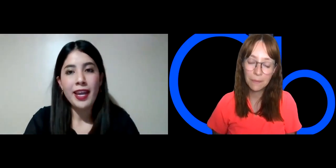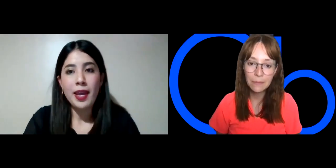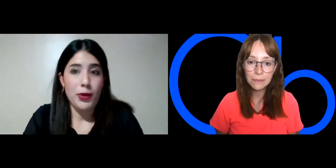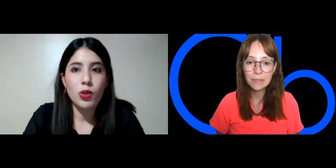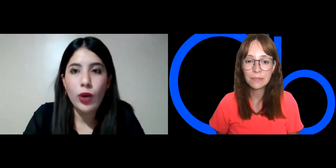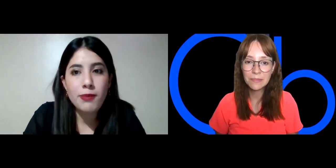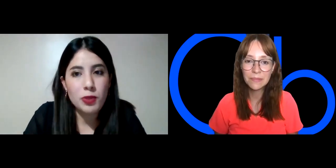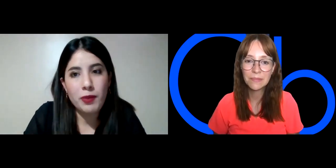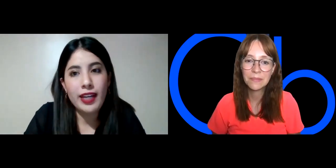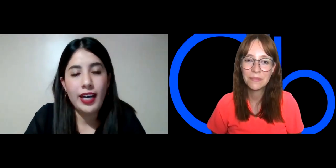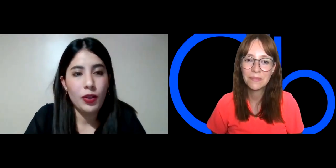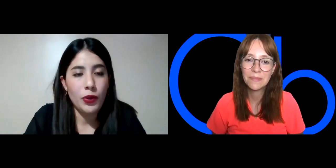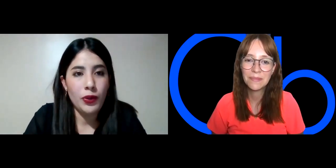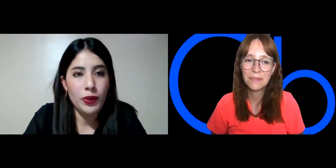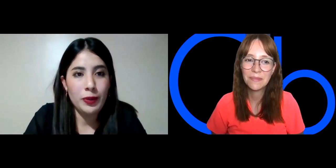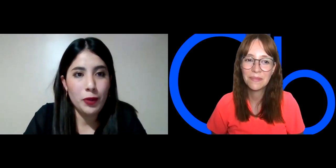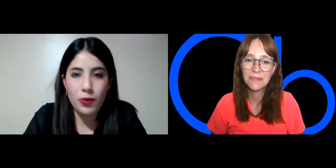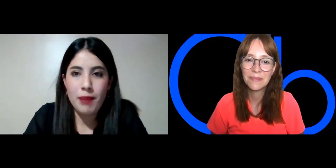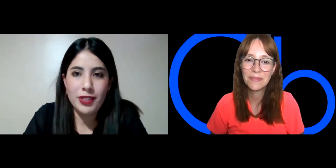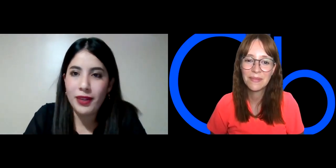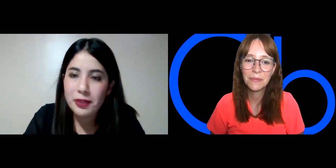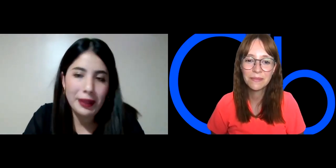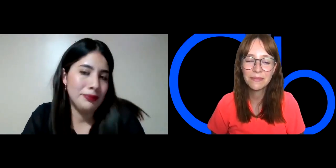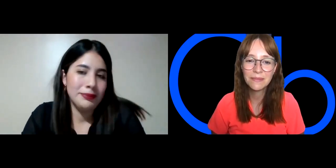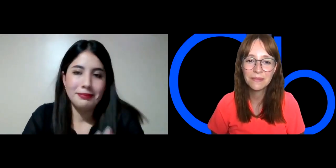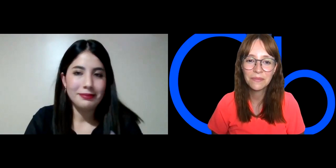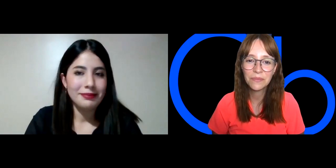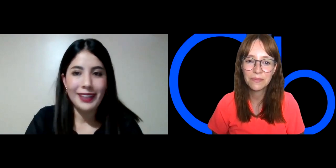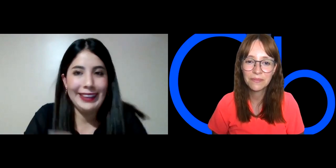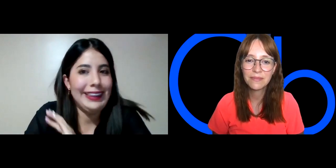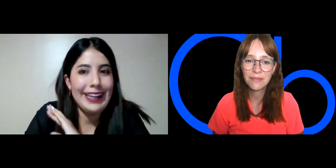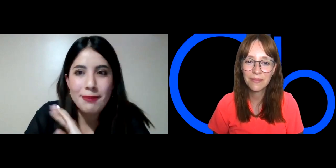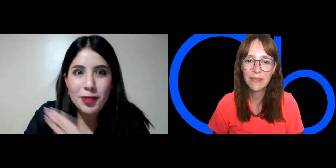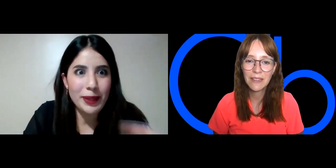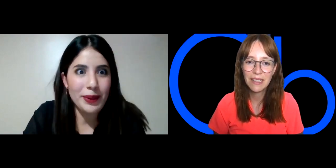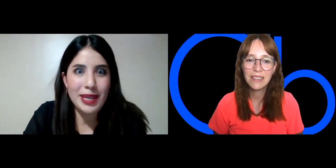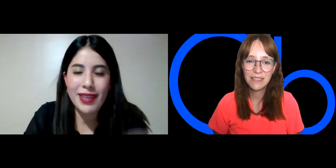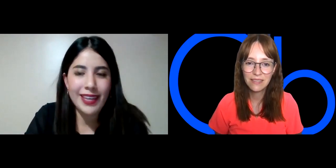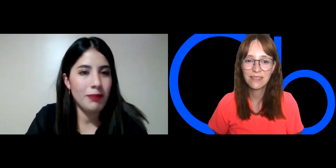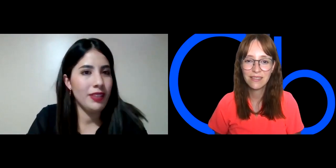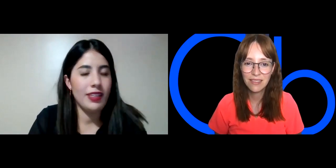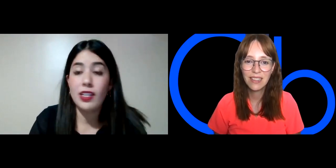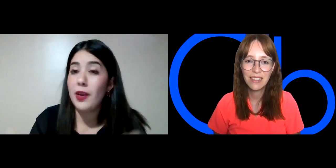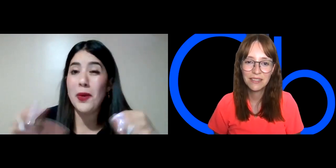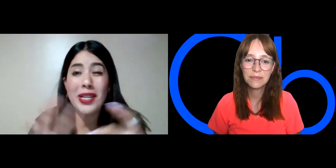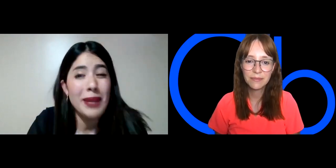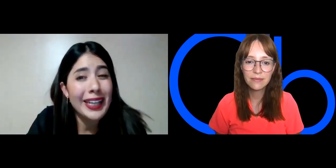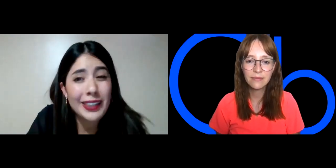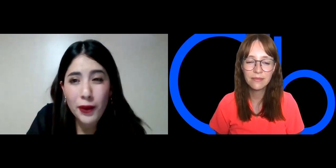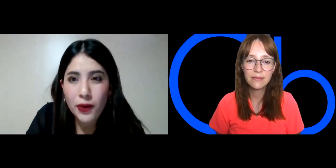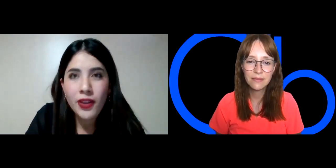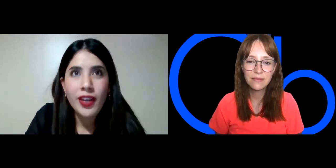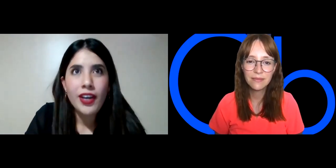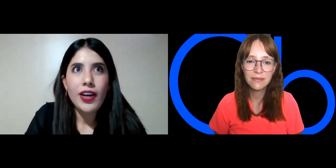bien. Pero si jugáramos mímica con una persona sorda, le entenderíamos, pero inmediatamente lo